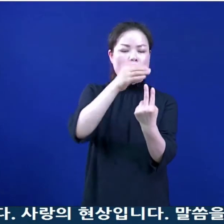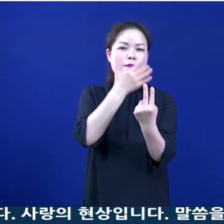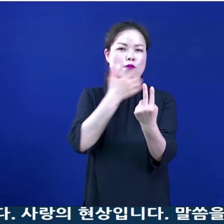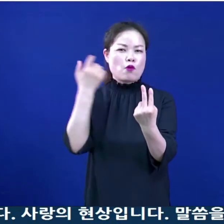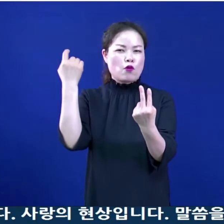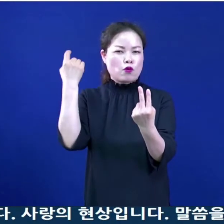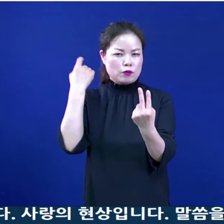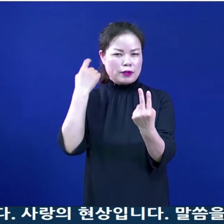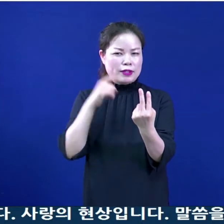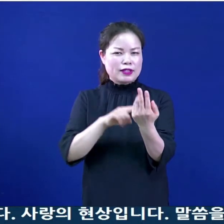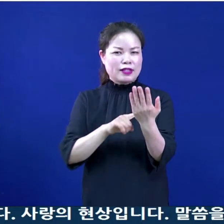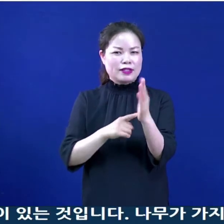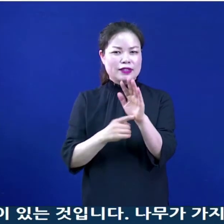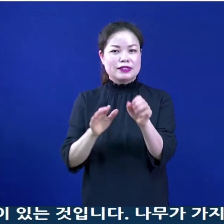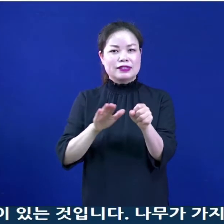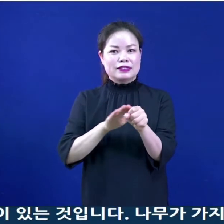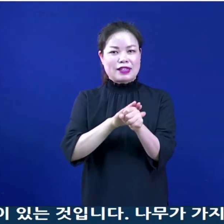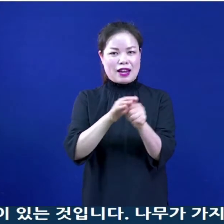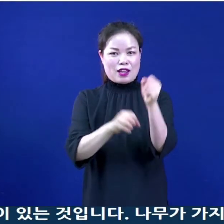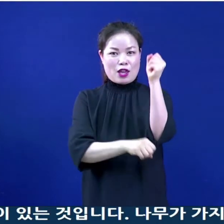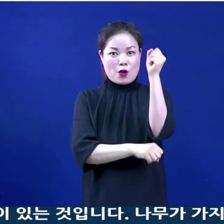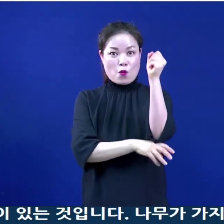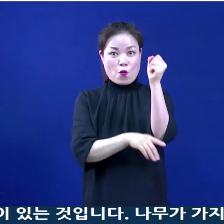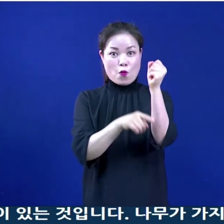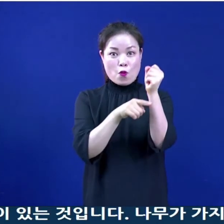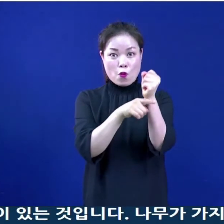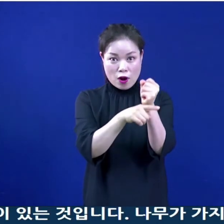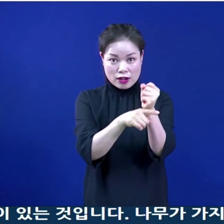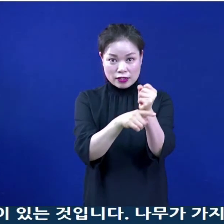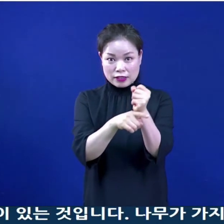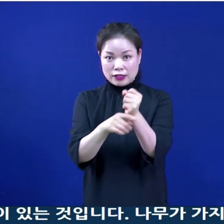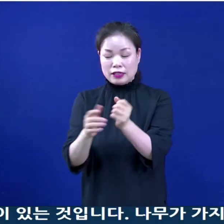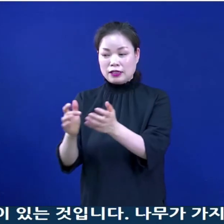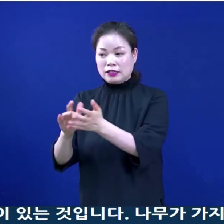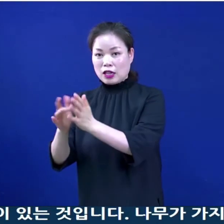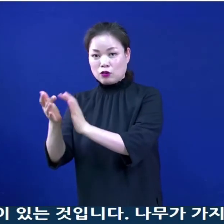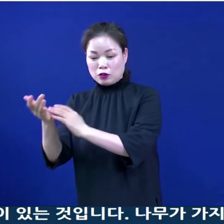있는 사랑의 원리이죠. 예수님께서 제자